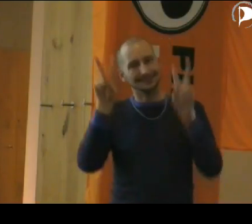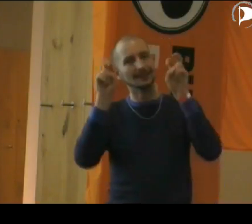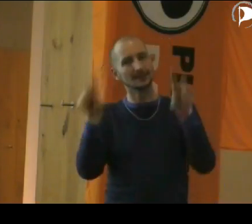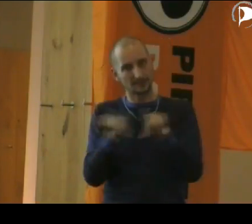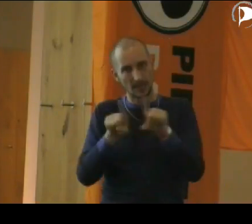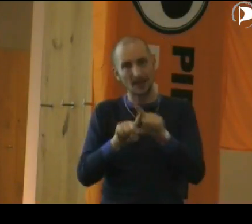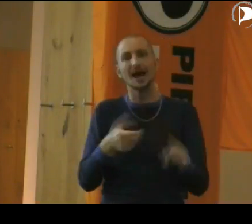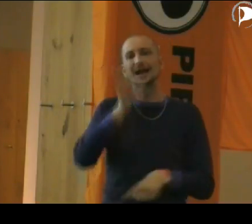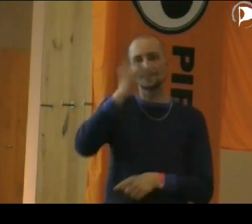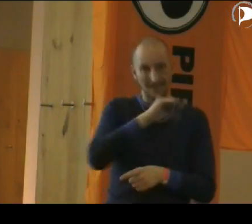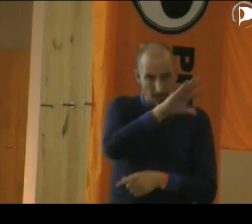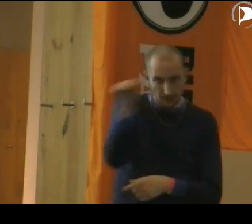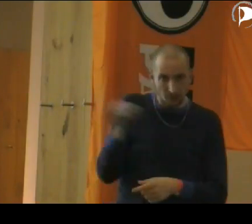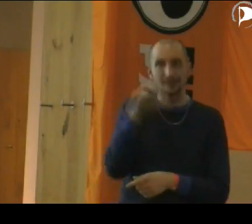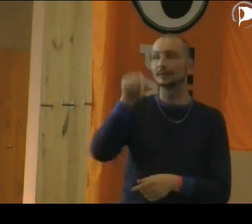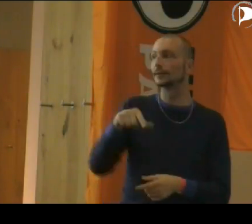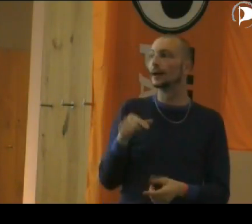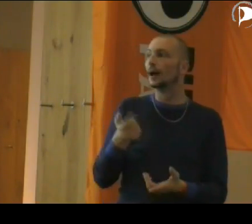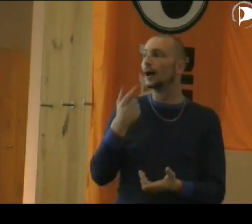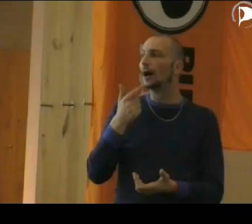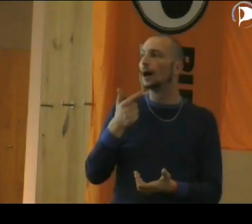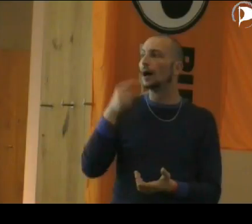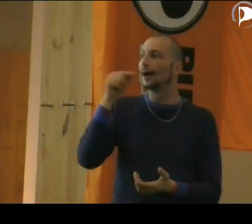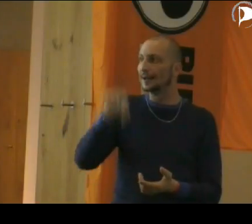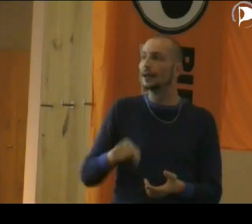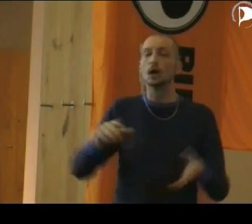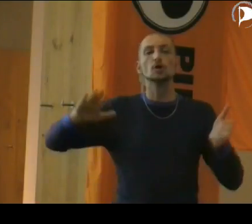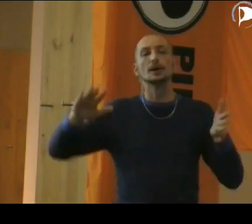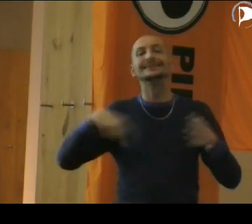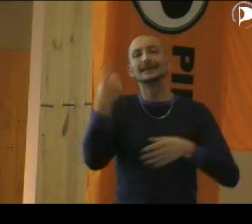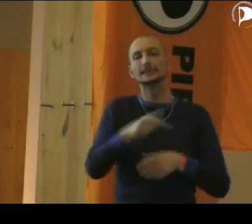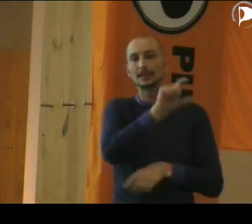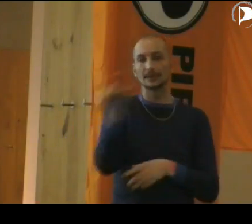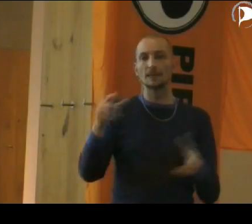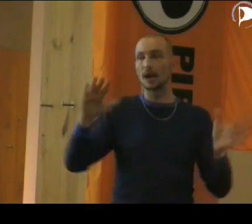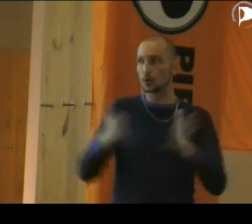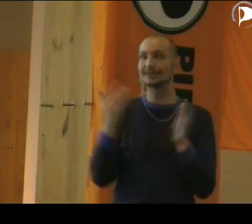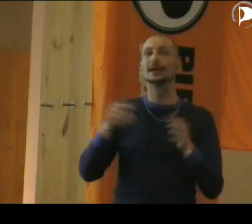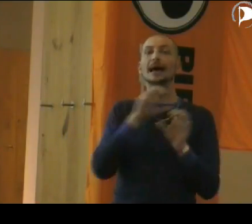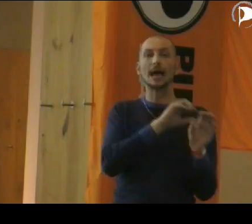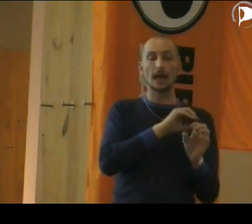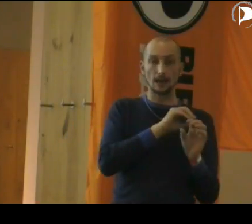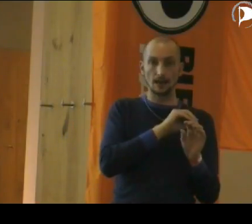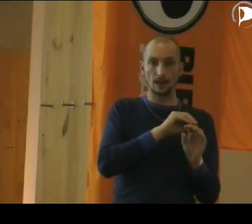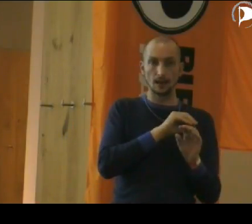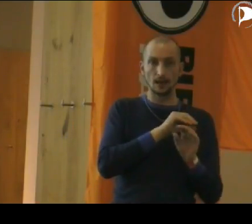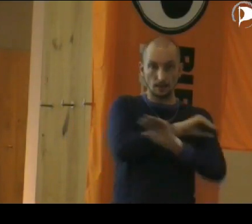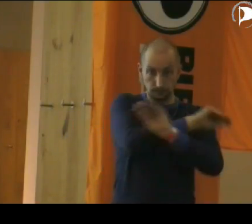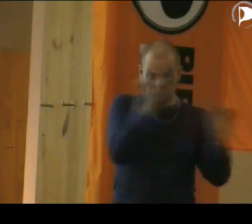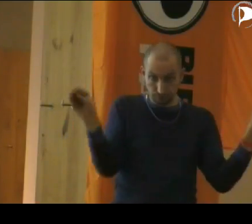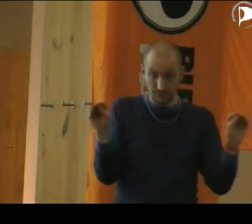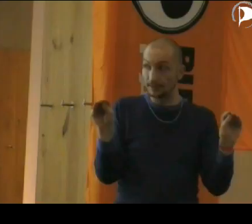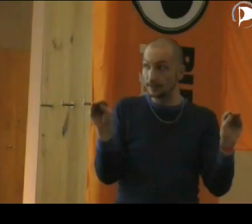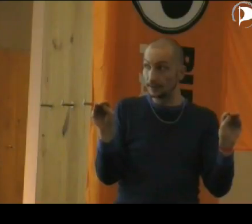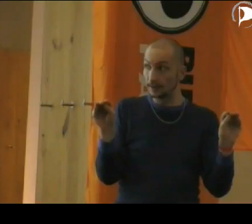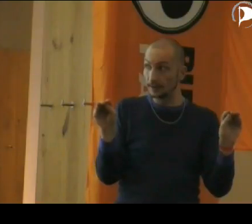radweg system nächstes thema natur zu schlagen kann gerissen auch müsse der bahn dafür nun könnte man den stammtischen